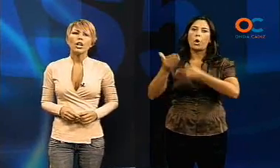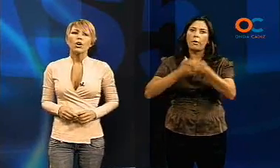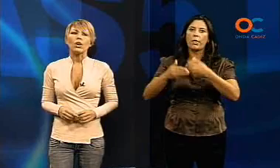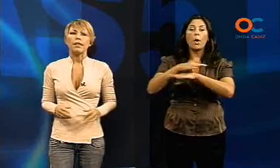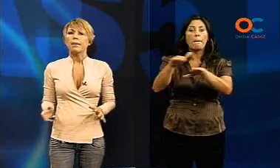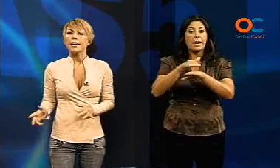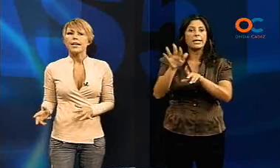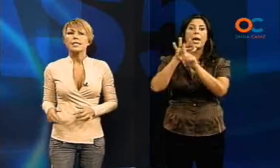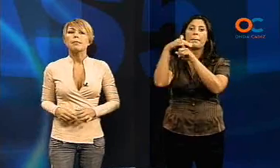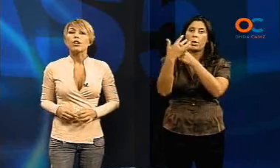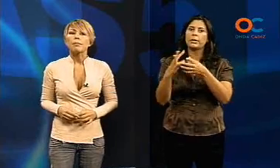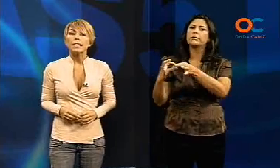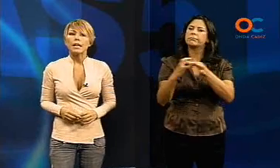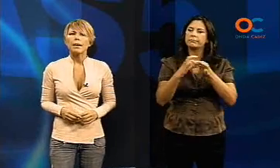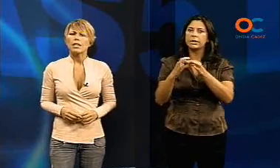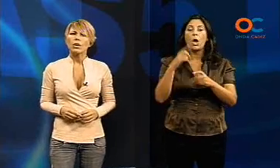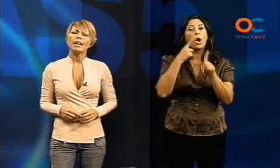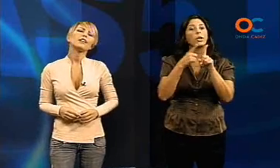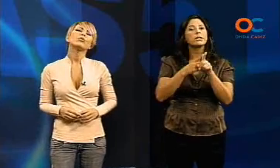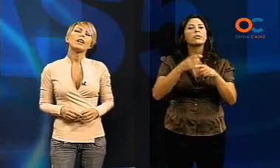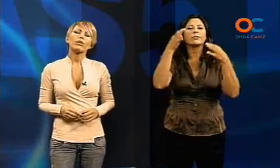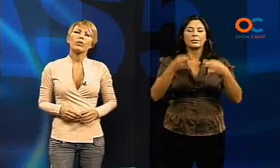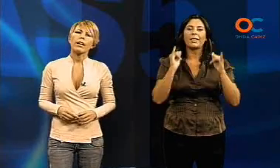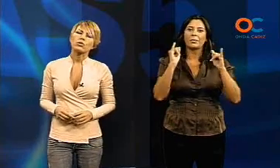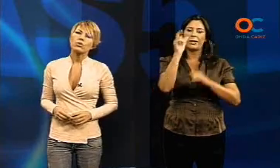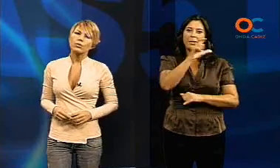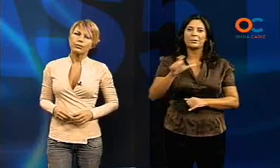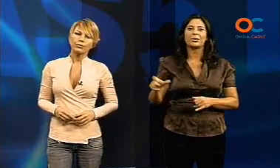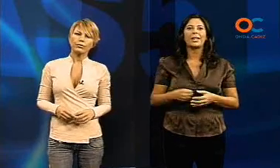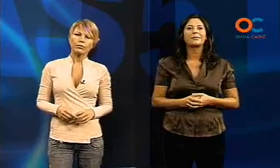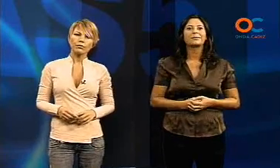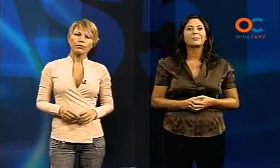coordinación con la de Playas y Medio Ambiente para asegurar el disfrute de los ciudadanos.